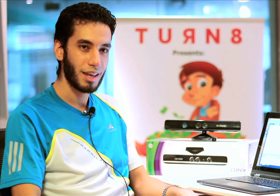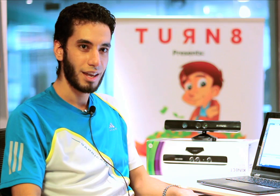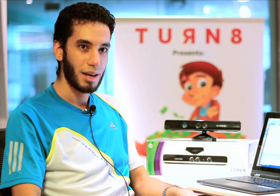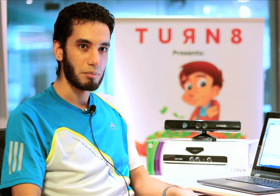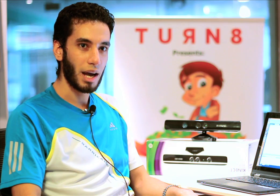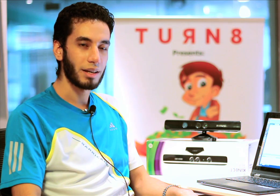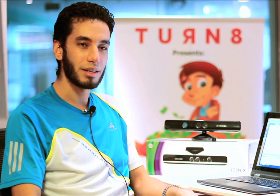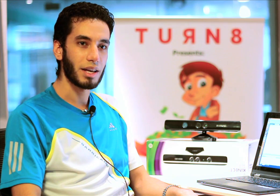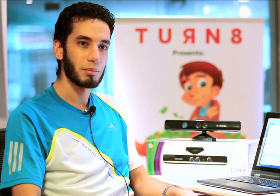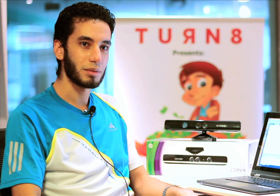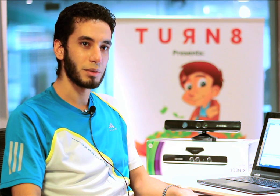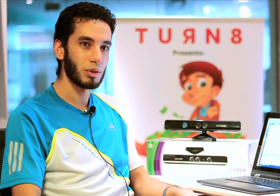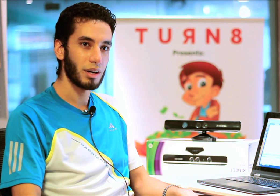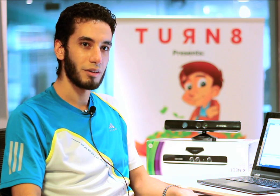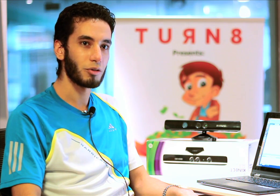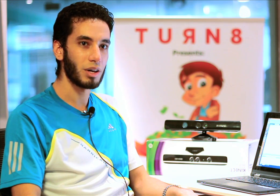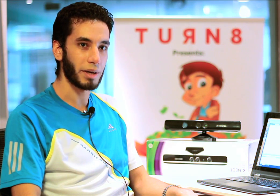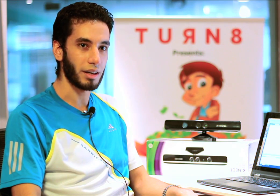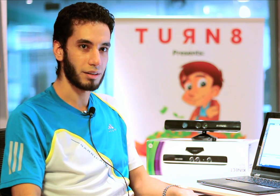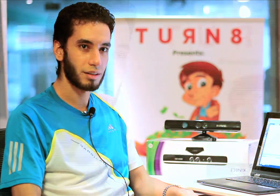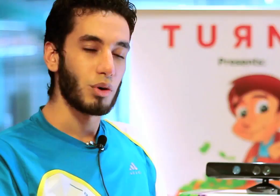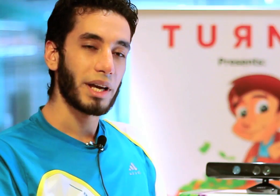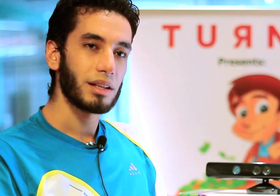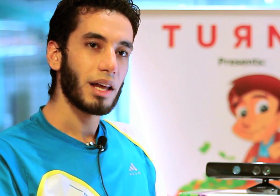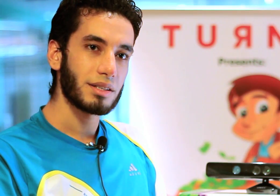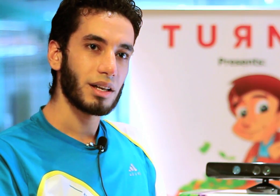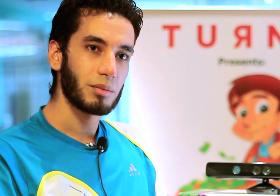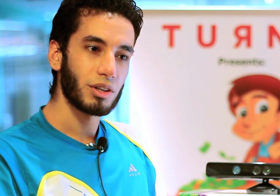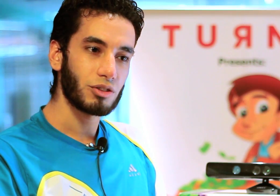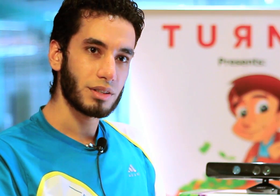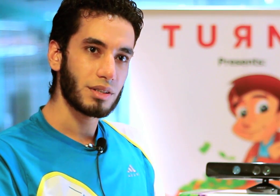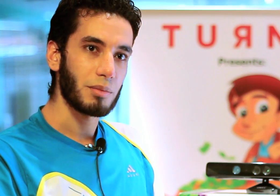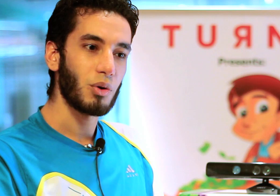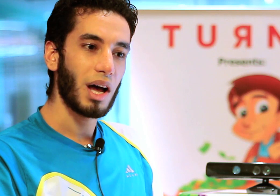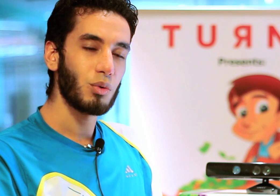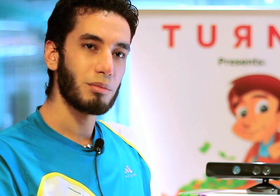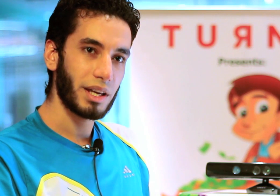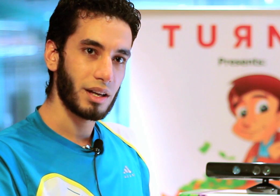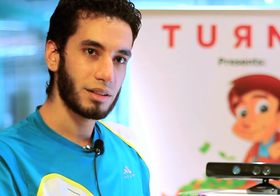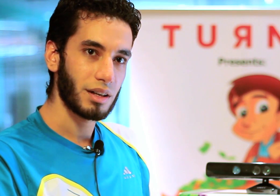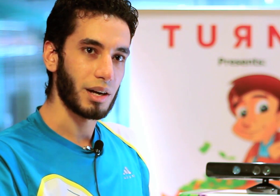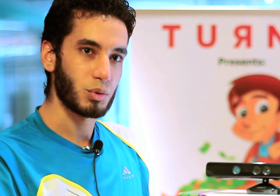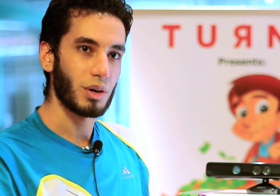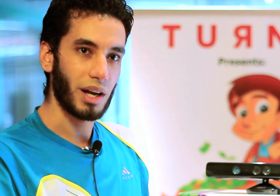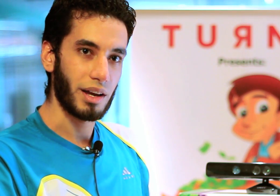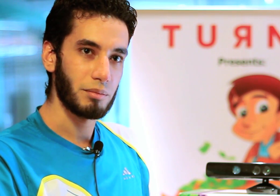مع الهيرنج امبرد في كل مكان والمكان اللي هيستخدم كين ترانس هيبه هو اول مكان على مستوى العالم